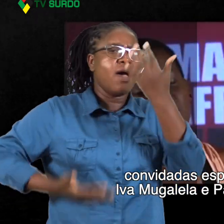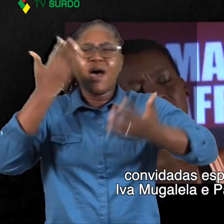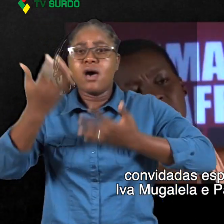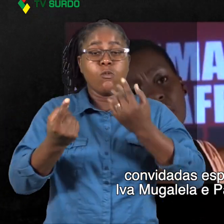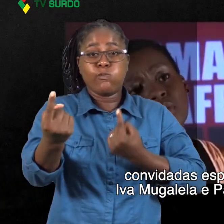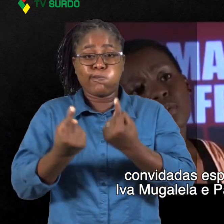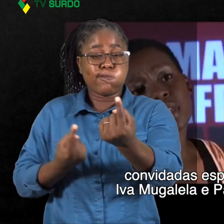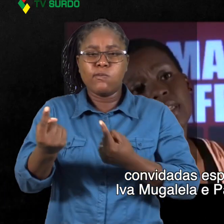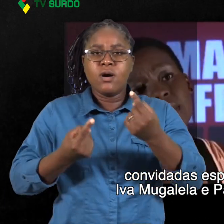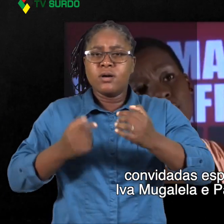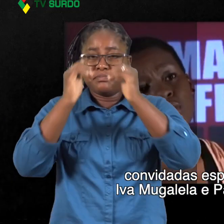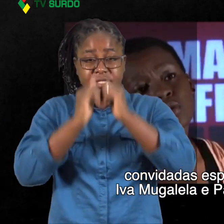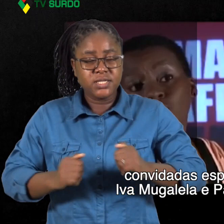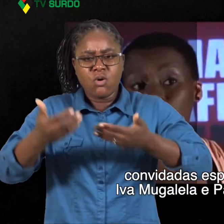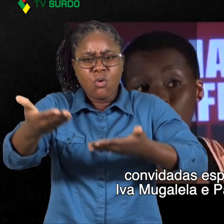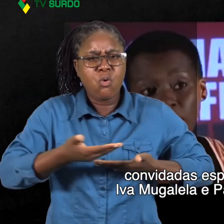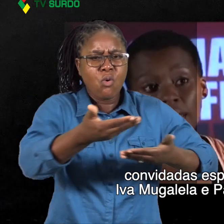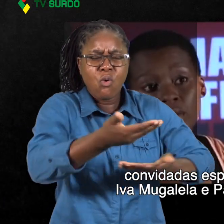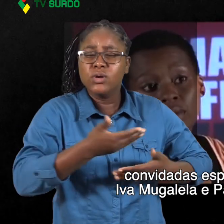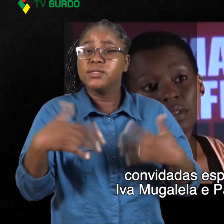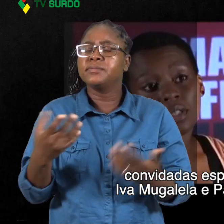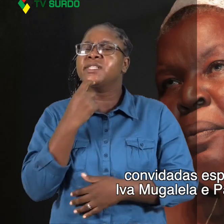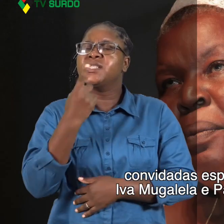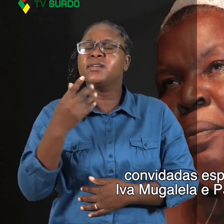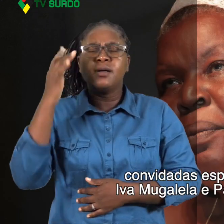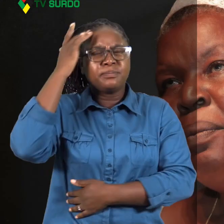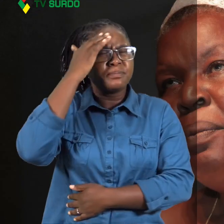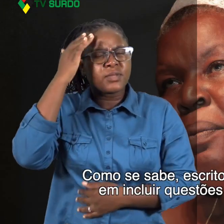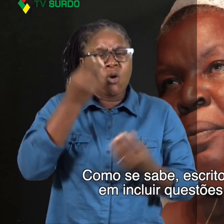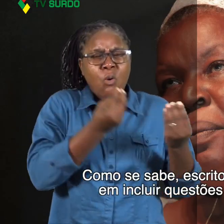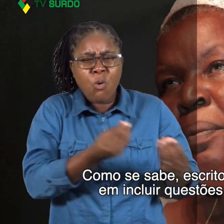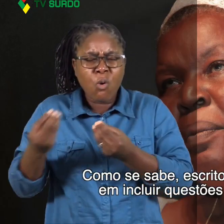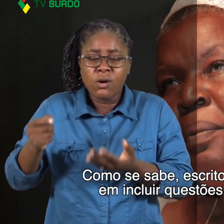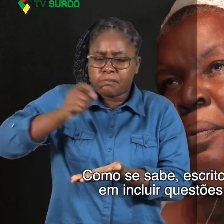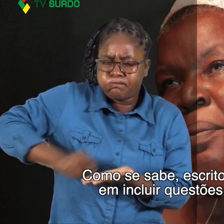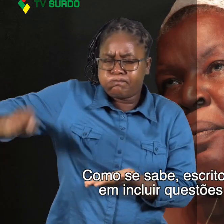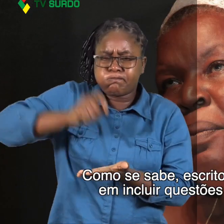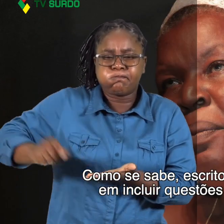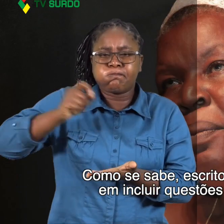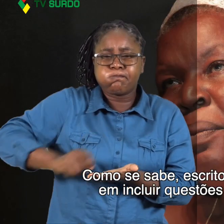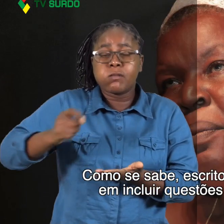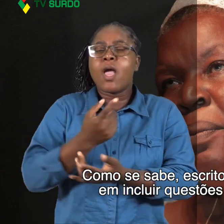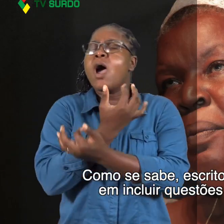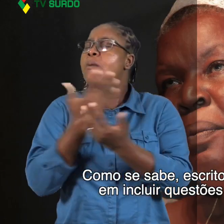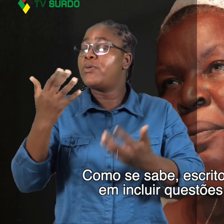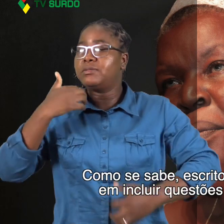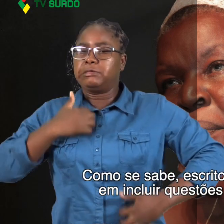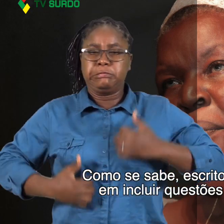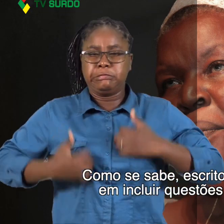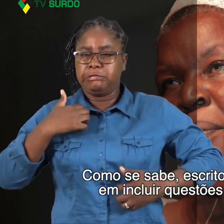a atriz Iva Mogalela e Paulina Cisiana. Como se sabe, escritora muito interessada em incluir